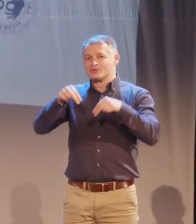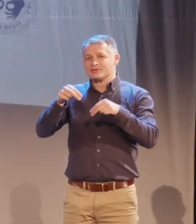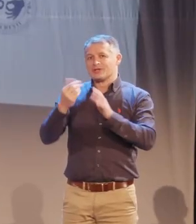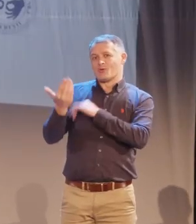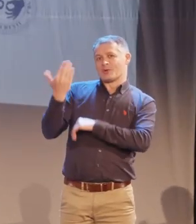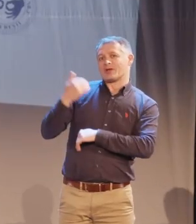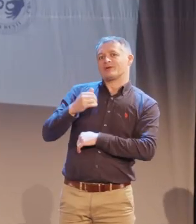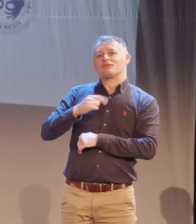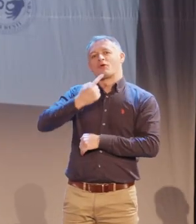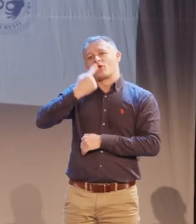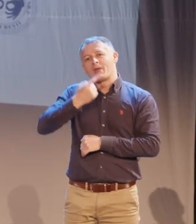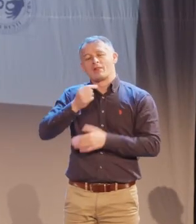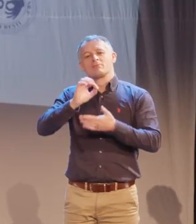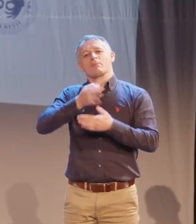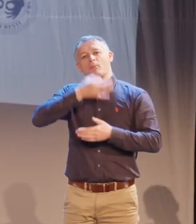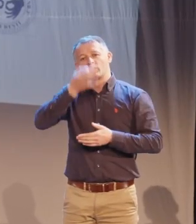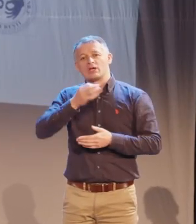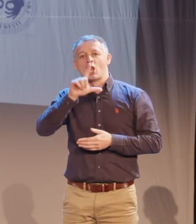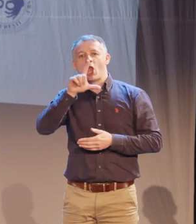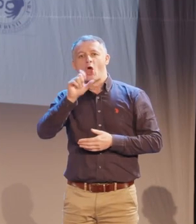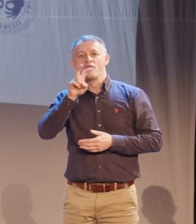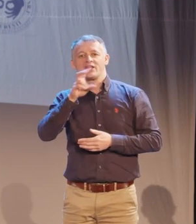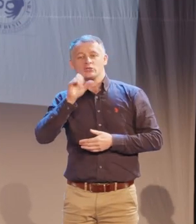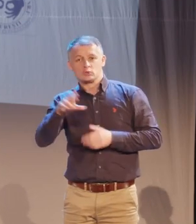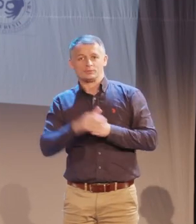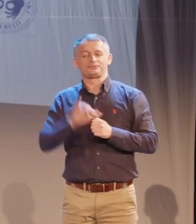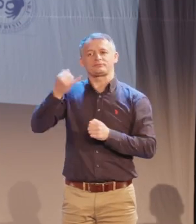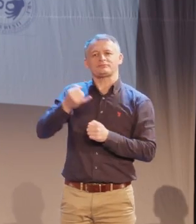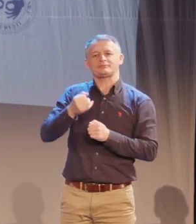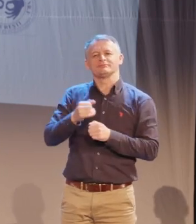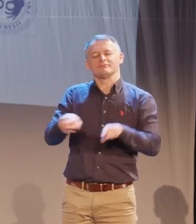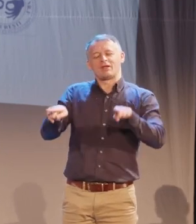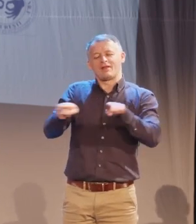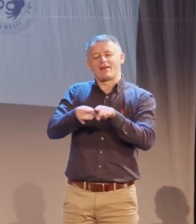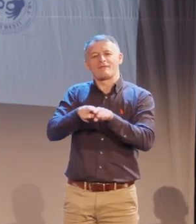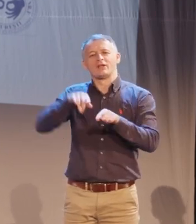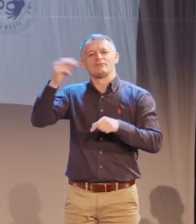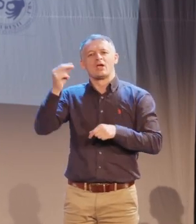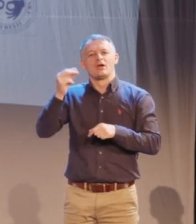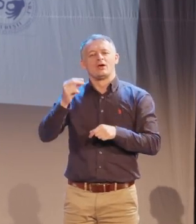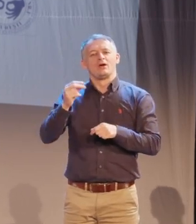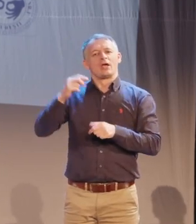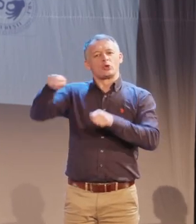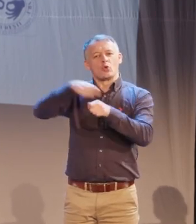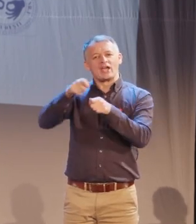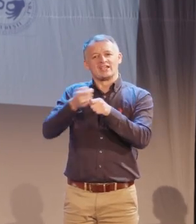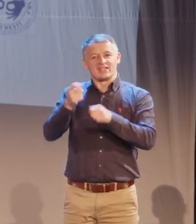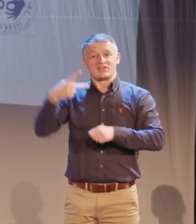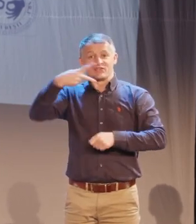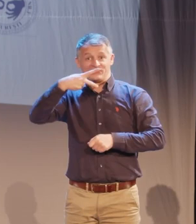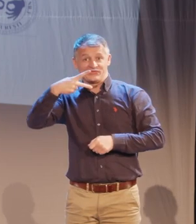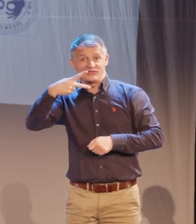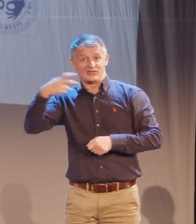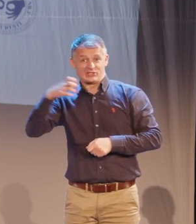Lovinescu, economic și social, civilizațiile din vest, dar dimensiunea